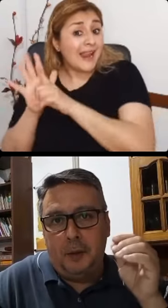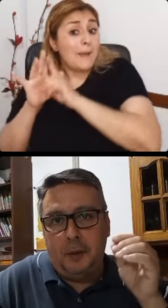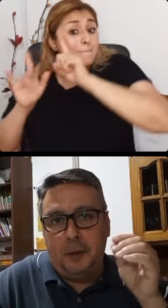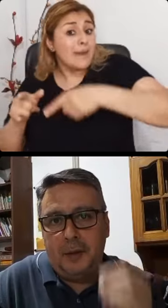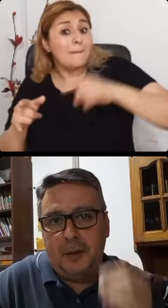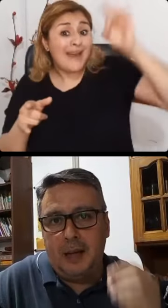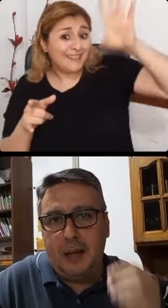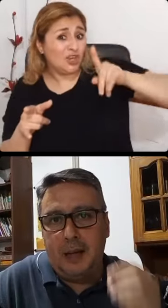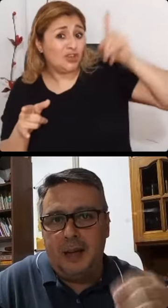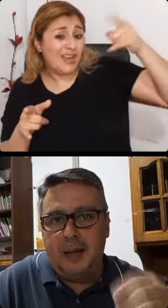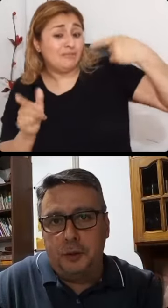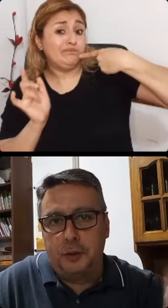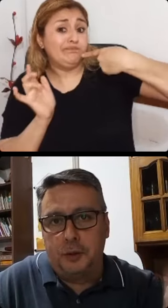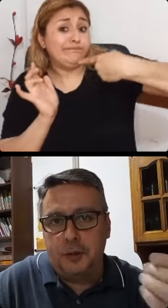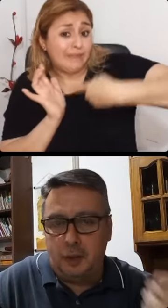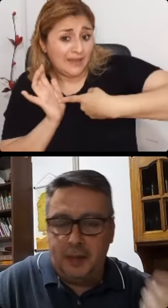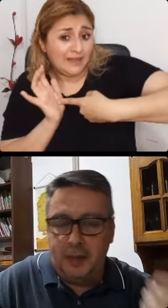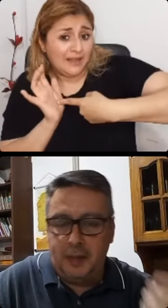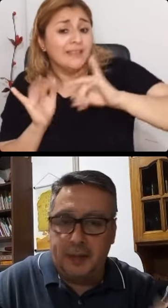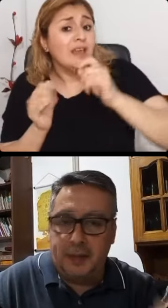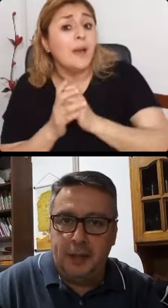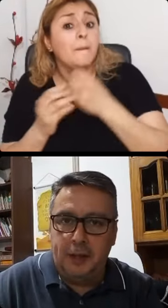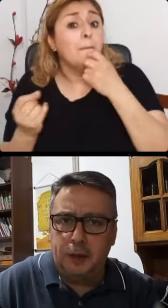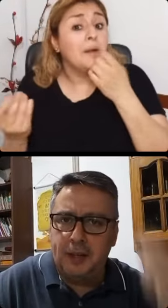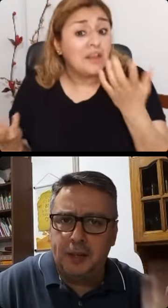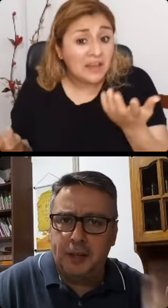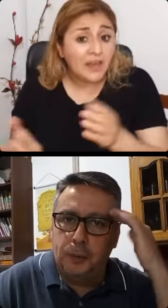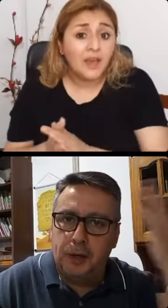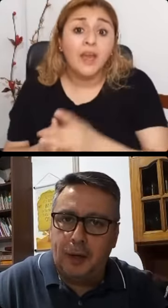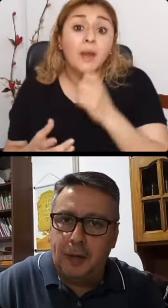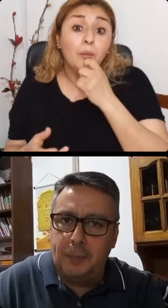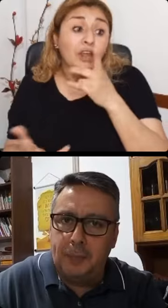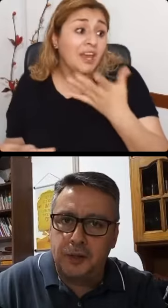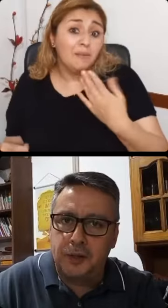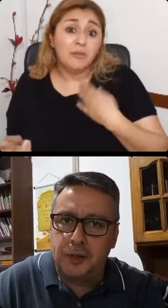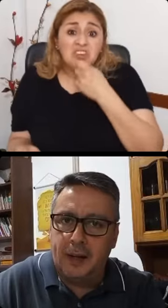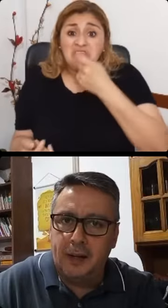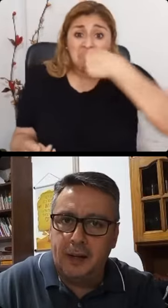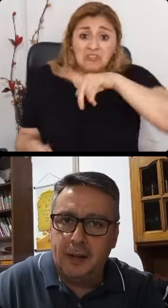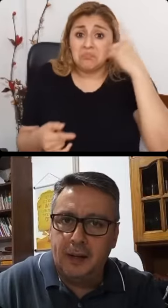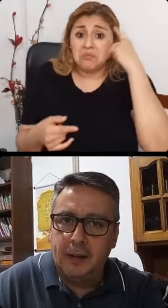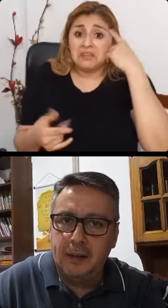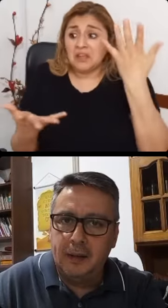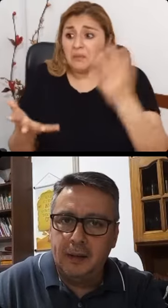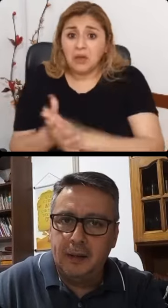que una persona mate a otro y eso se convierta en un delito no se le ocurrió a una persona